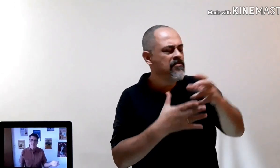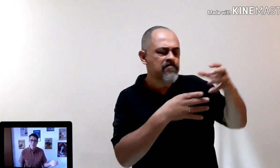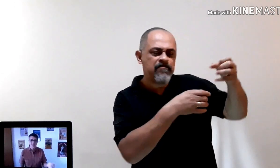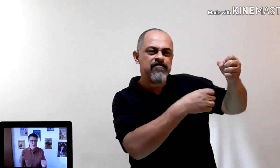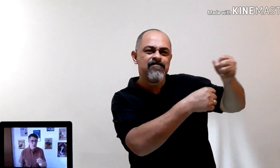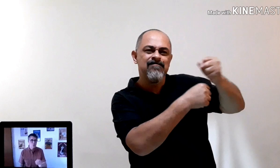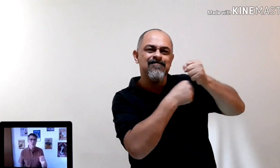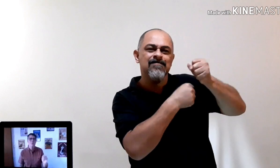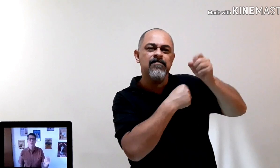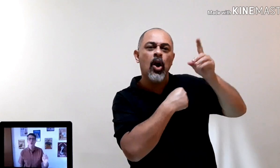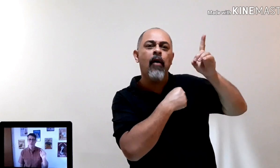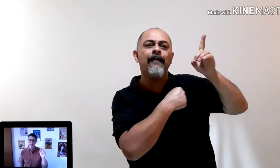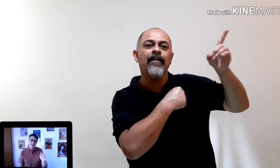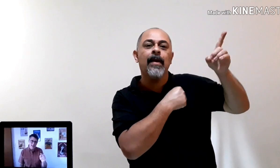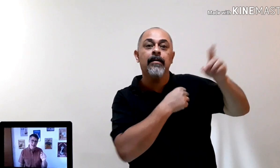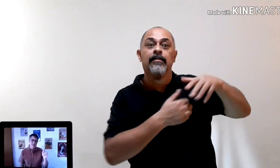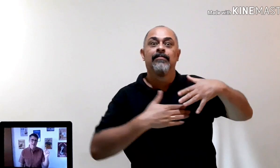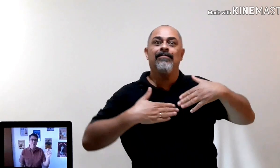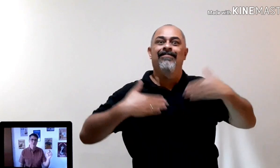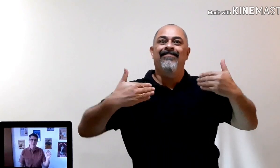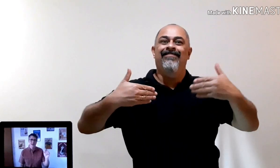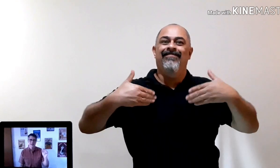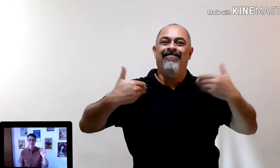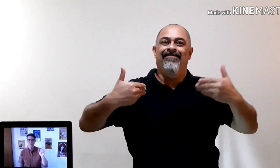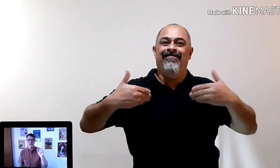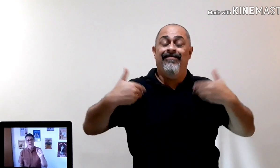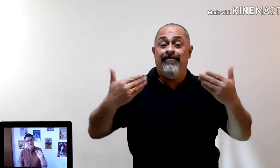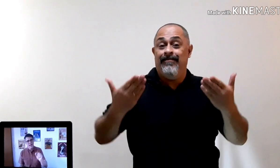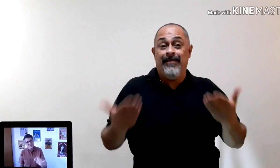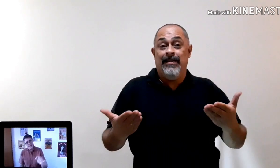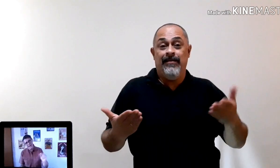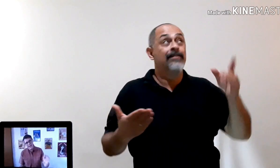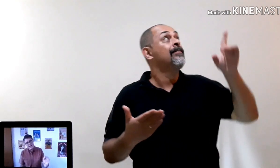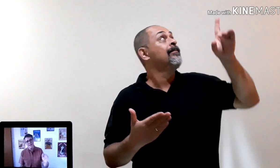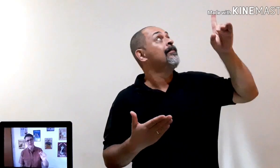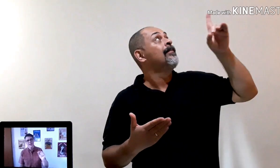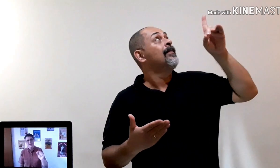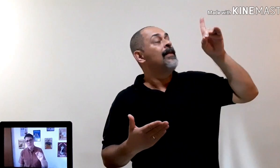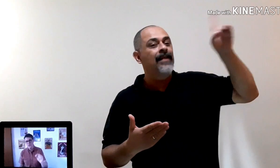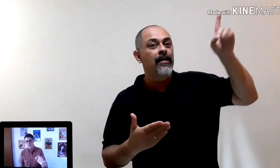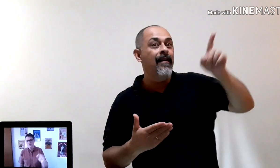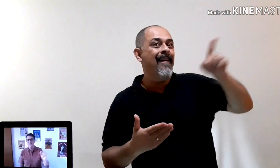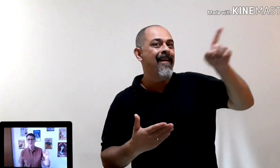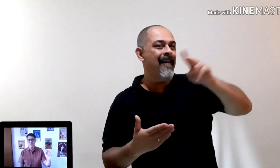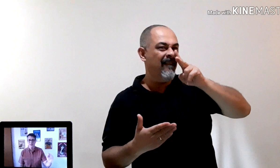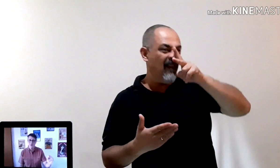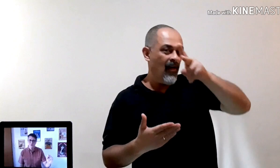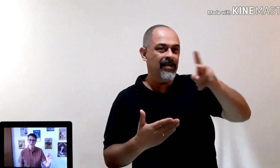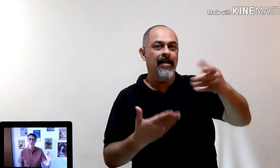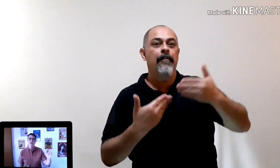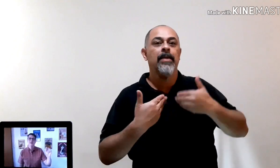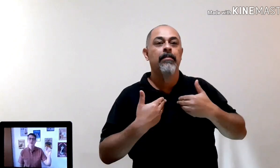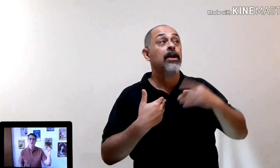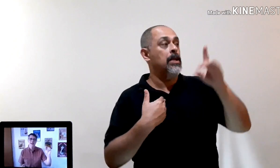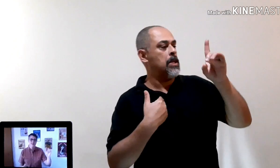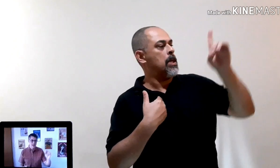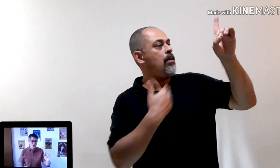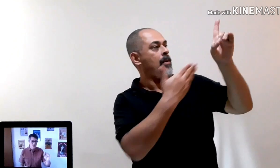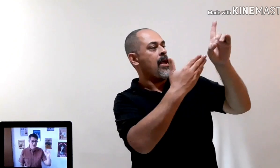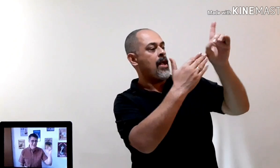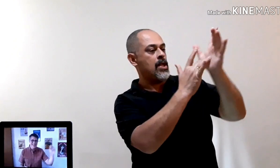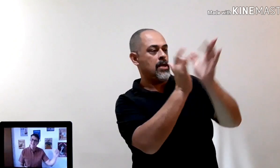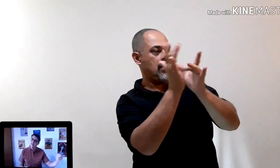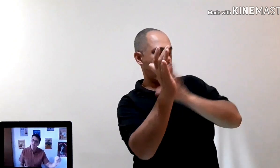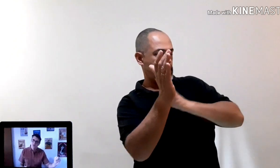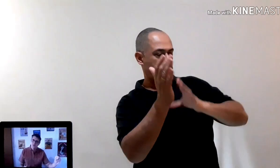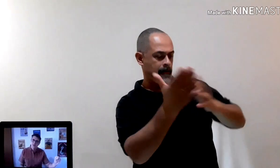pobreza, porque tudo ele pode naquele que lhe fortalece. Quem é esse aquele? É Jesus Cristo, é Deus. Então ele está